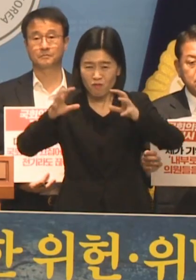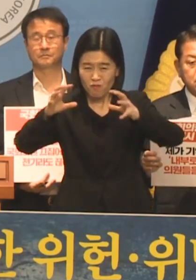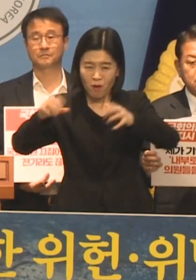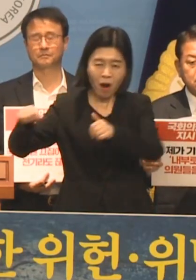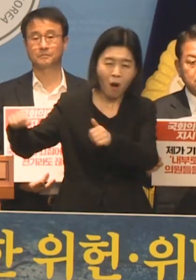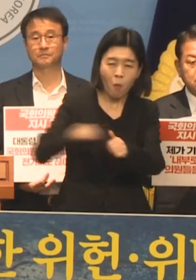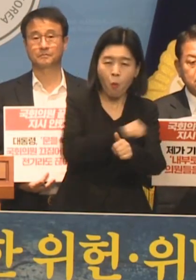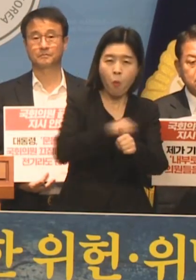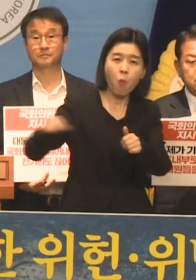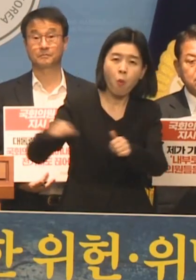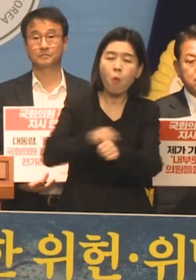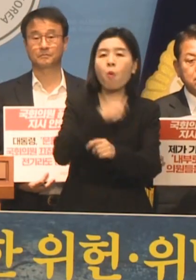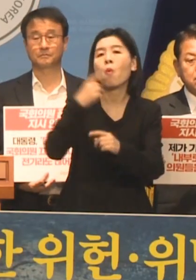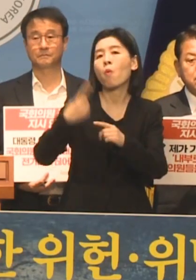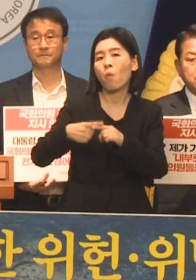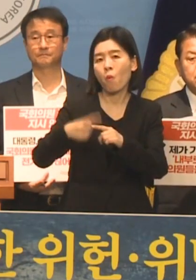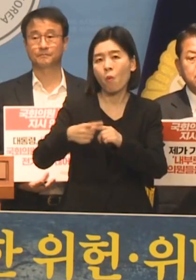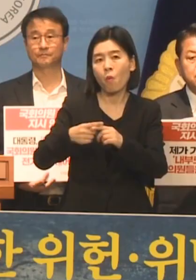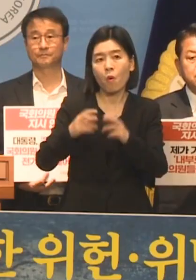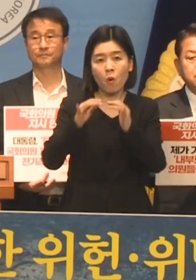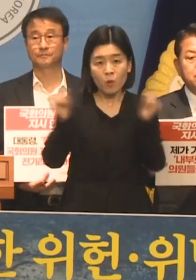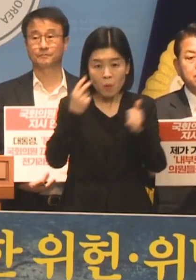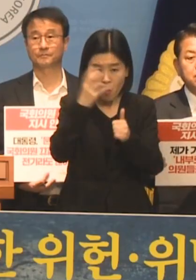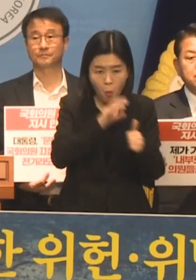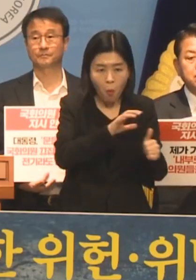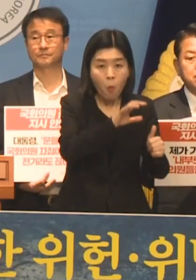국민을 보호해야 될 국가 공백기에